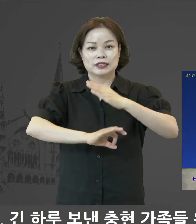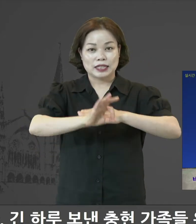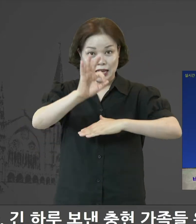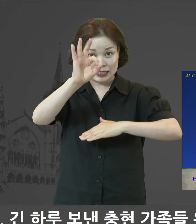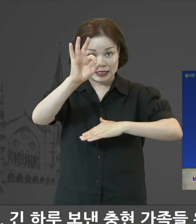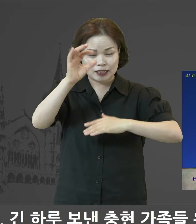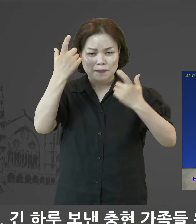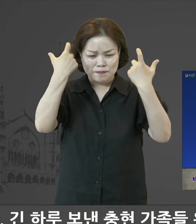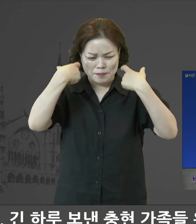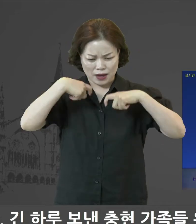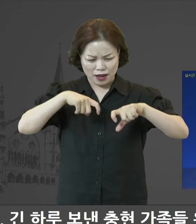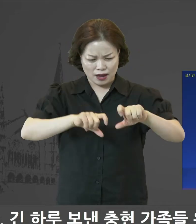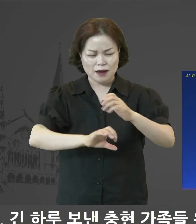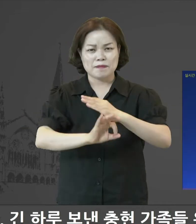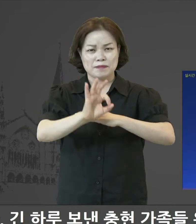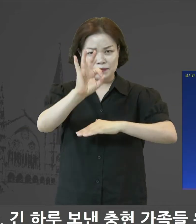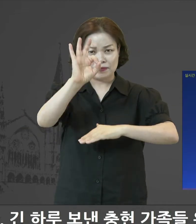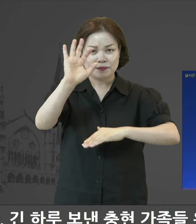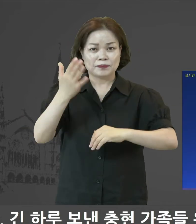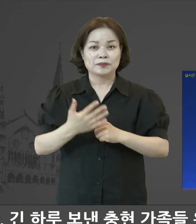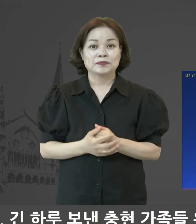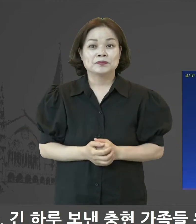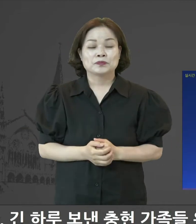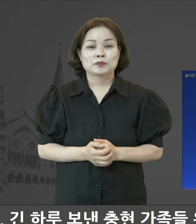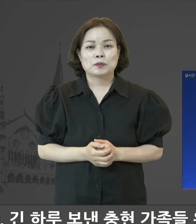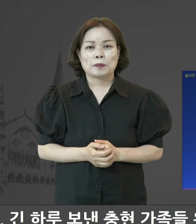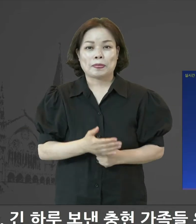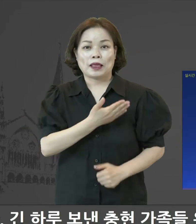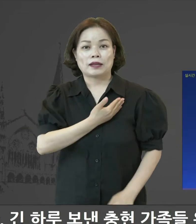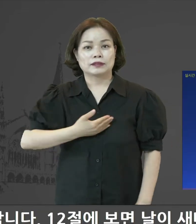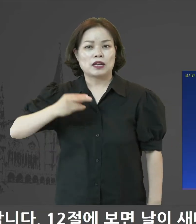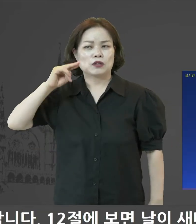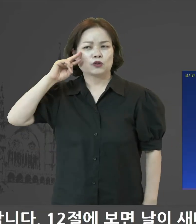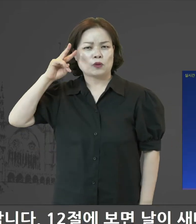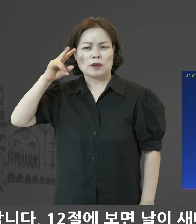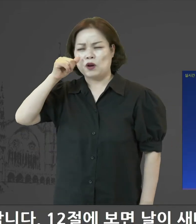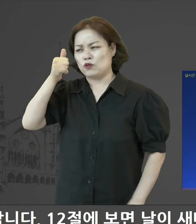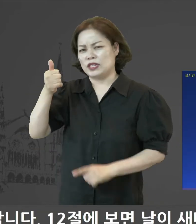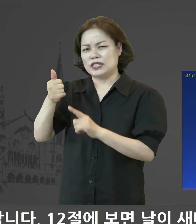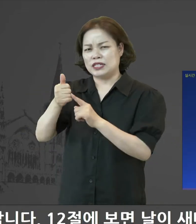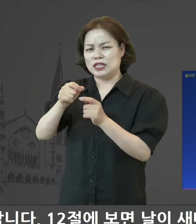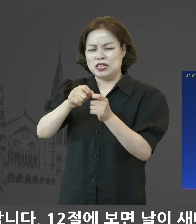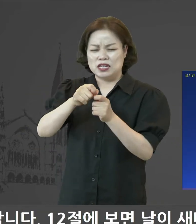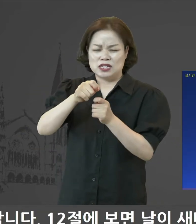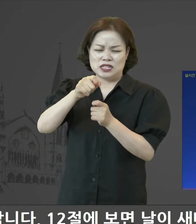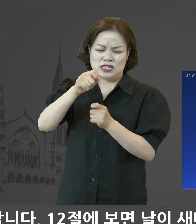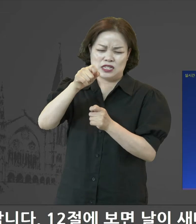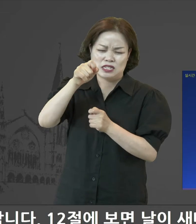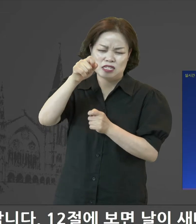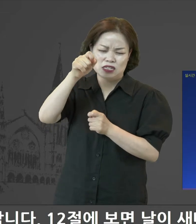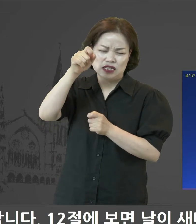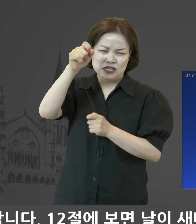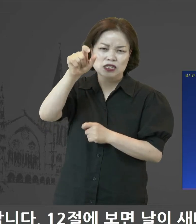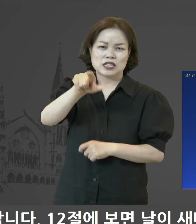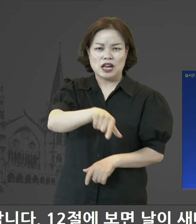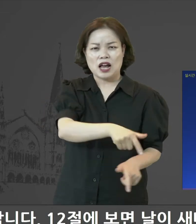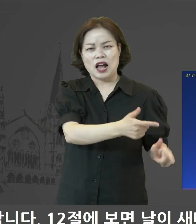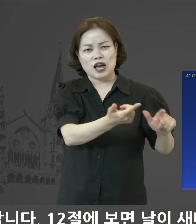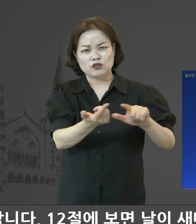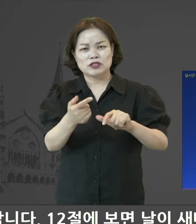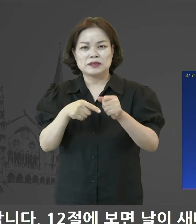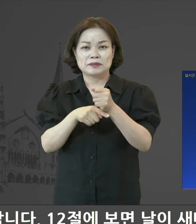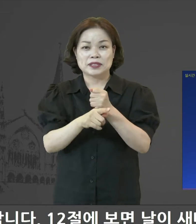이런 표현으로 시작이 되는데, 이게 사도 바울에게 있어서는 아주 긴 하루였다 이런 의미가